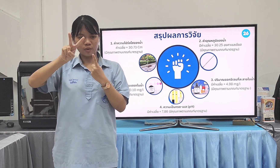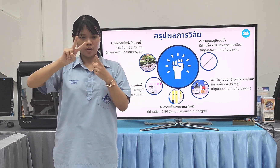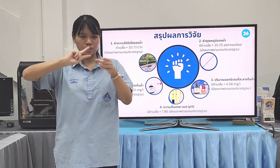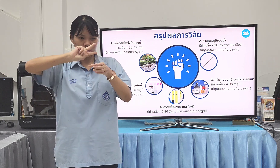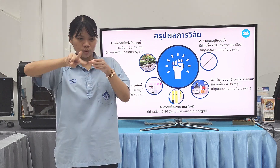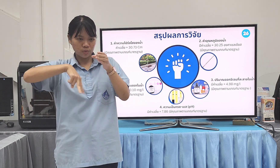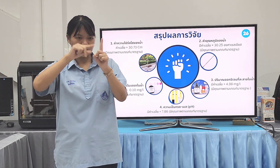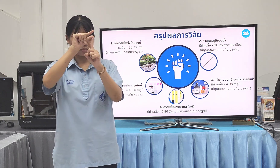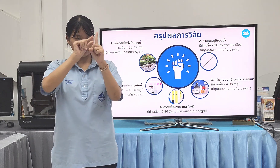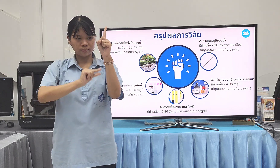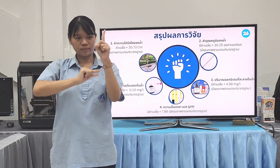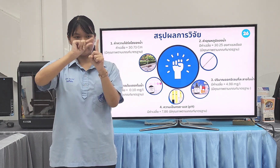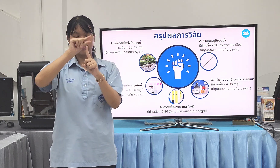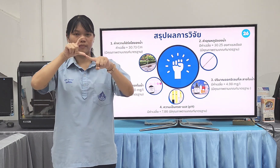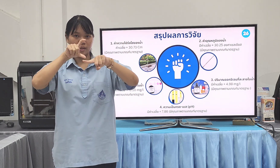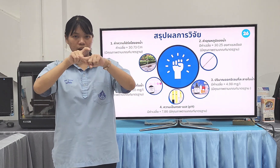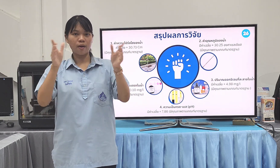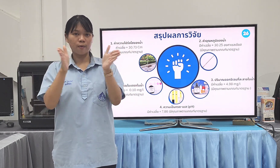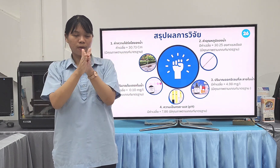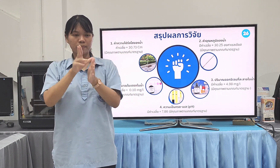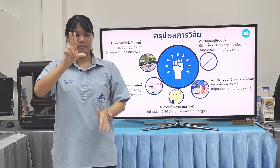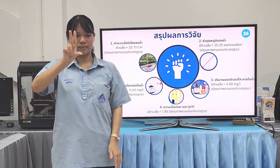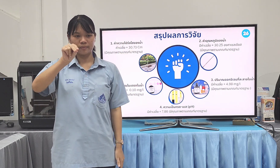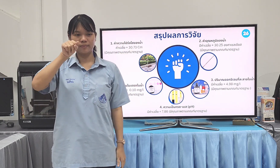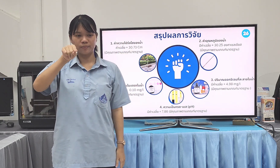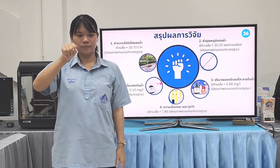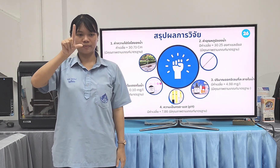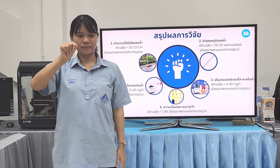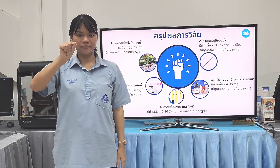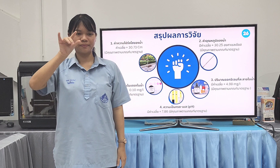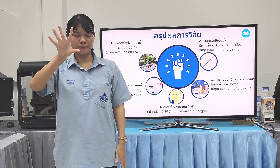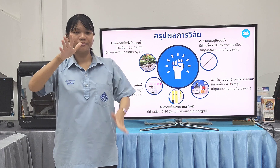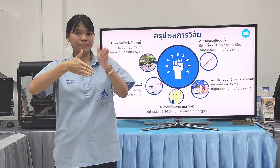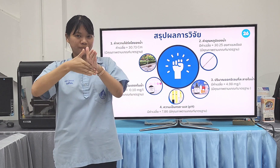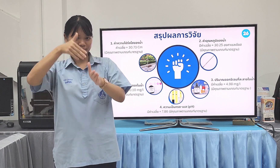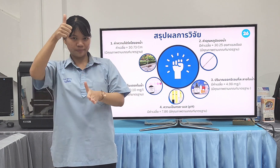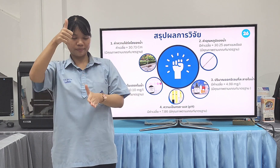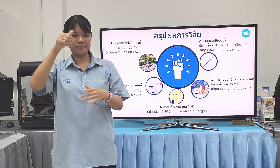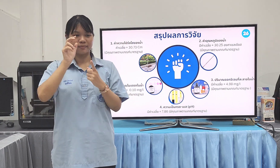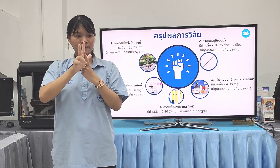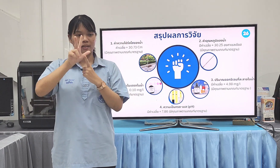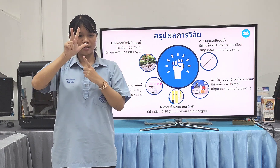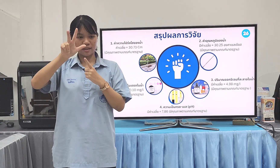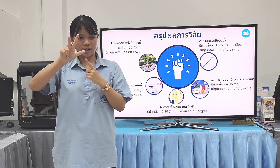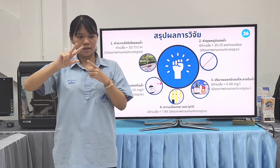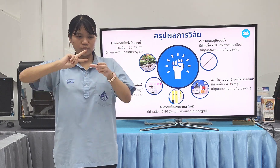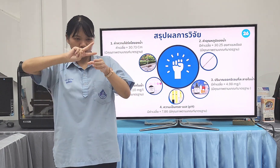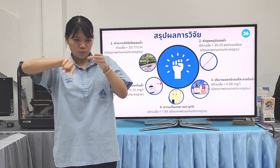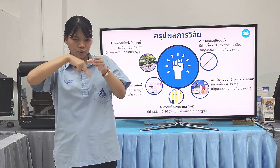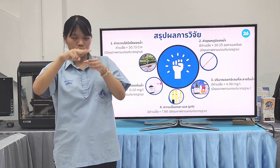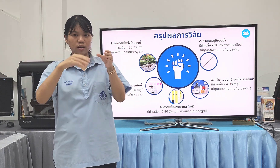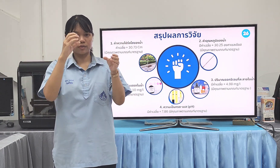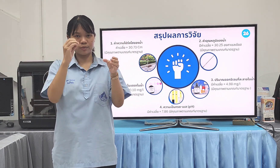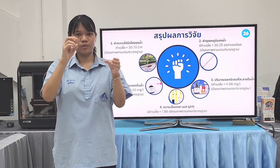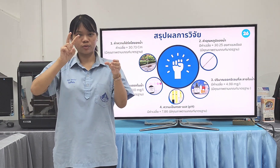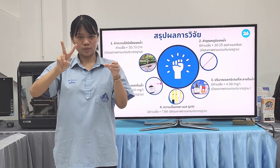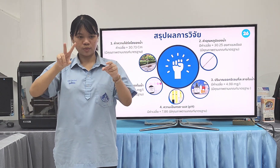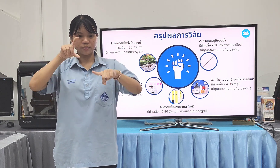2ค่าอุณหภูมิของน้ำมีค่าเฉลี่ย 30.2องศเซีย 3ปริมาณออกซิเจนที่